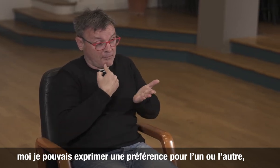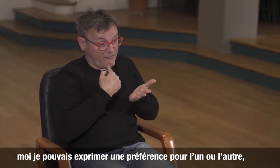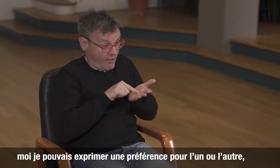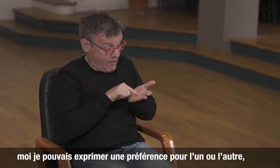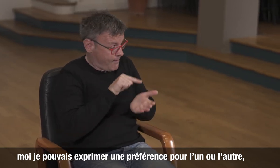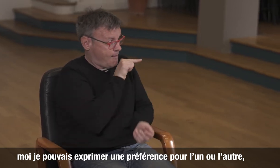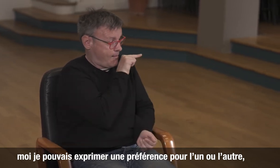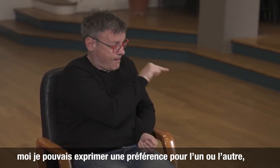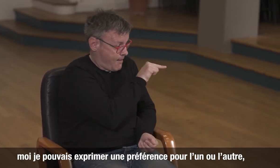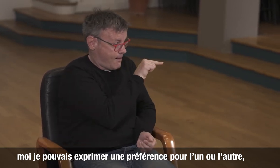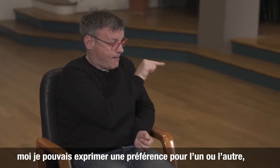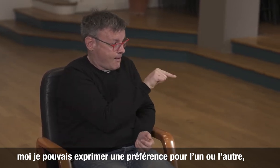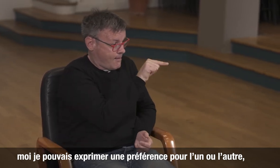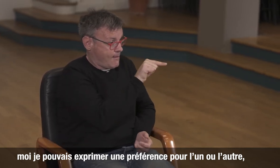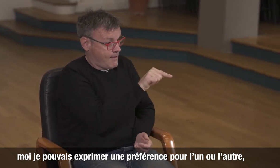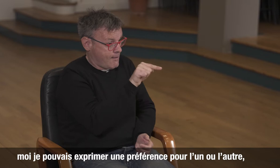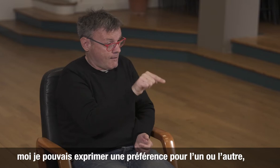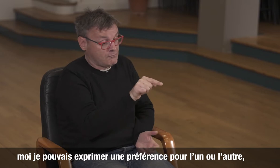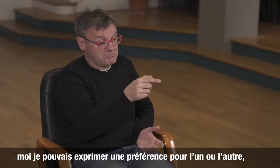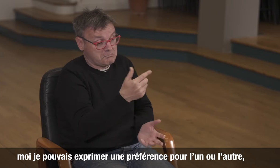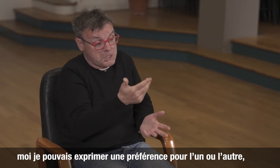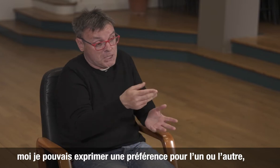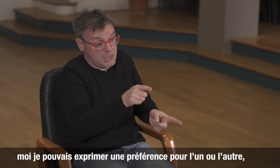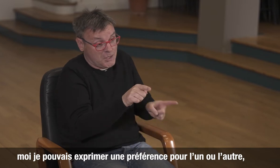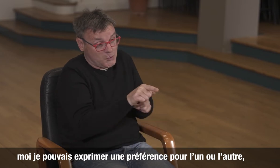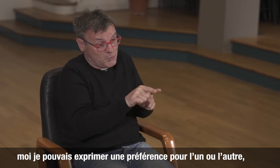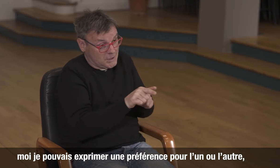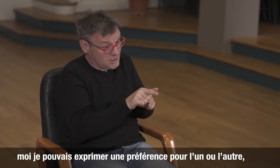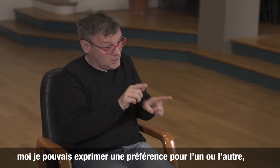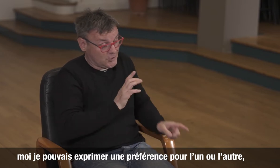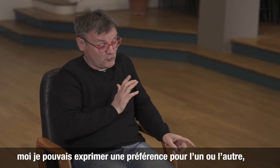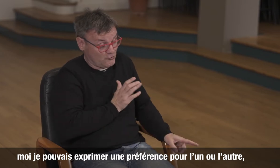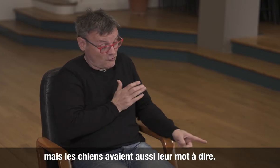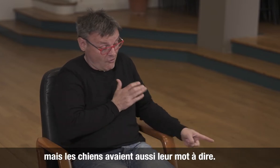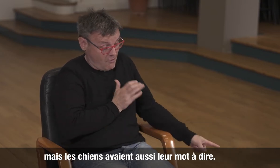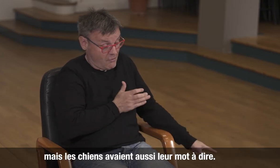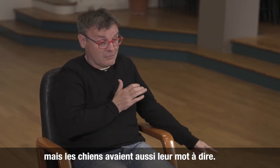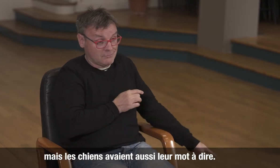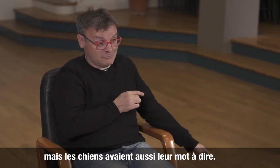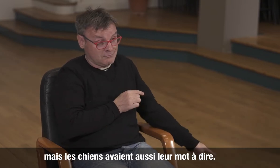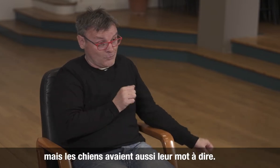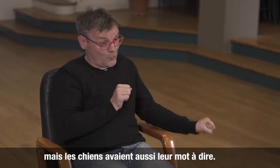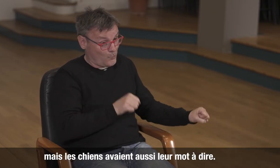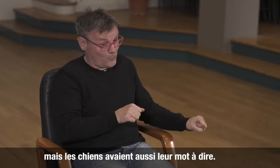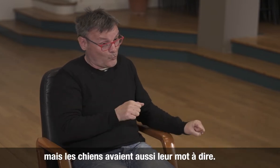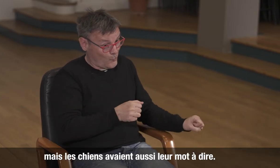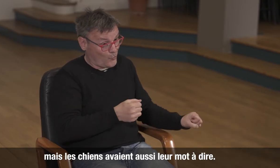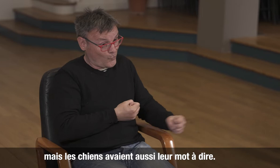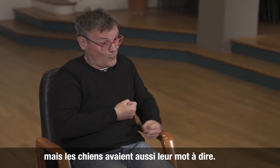exprimer une préférence pour l'un ou l'autre. Mais les chiens